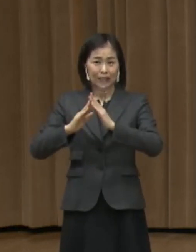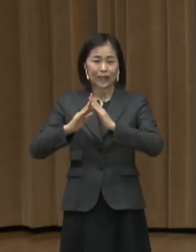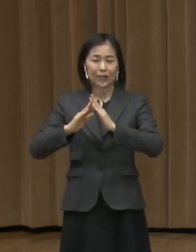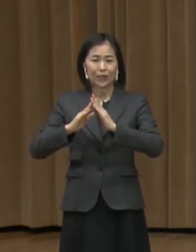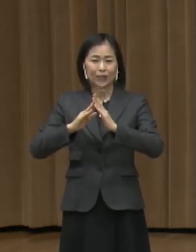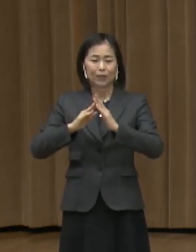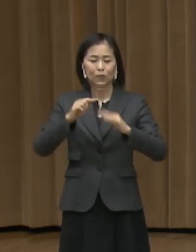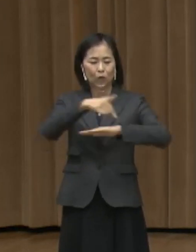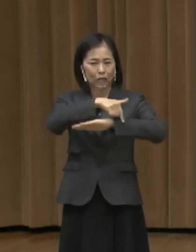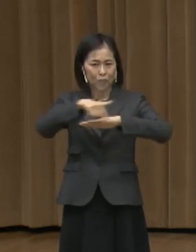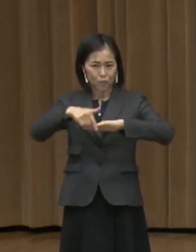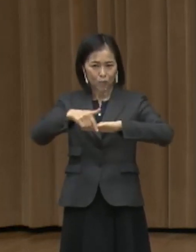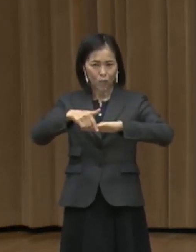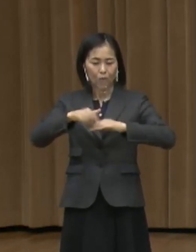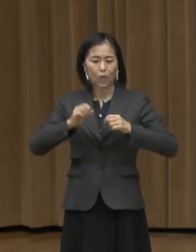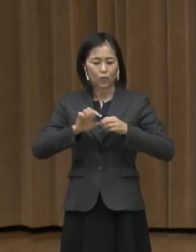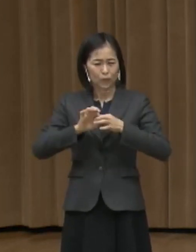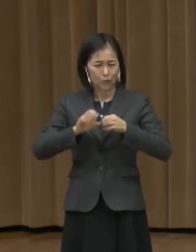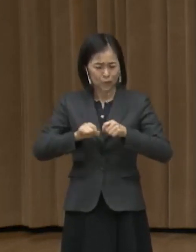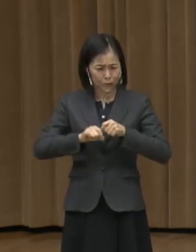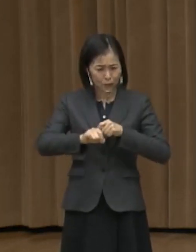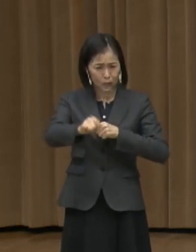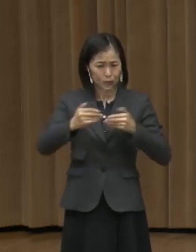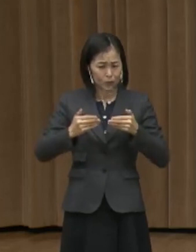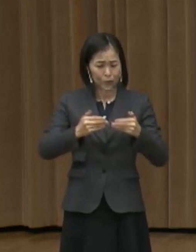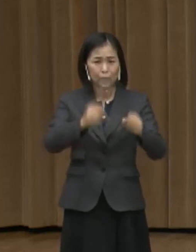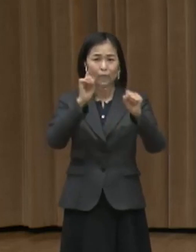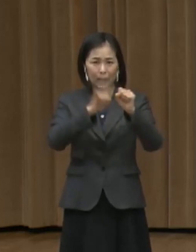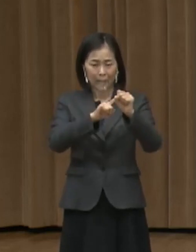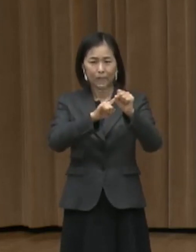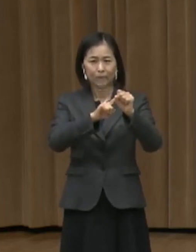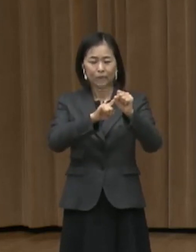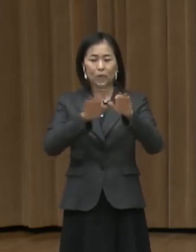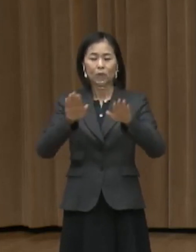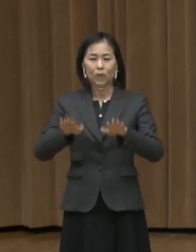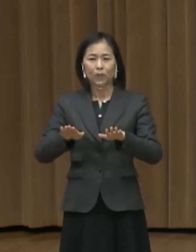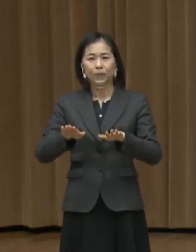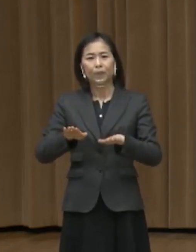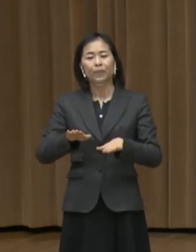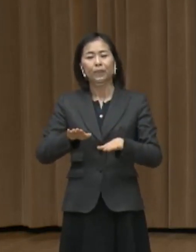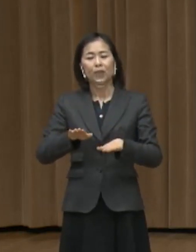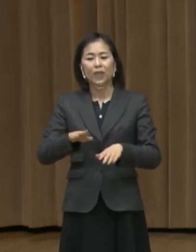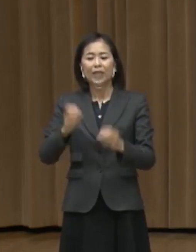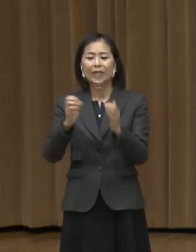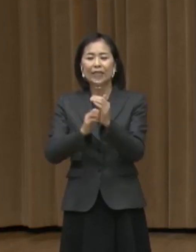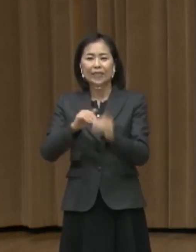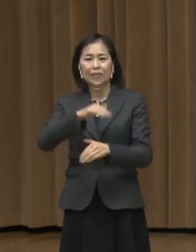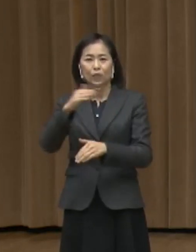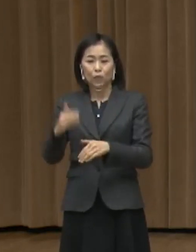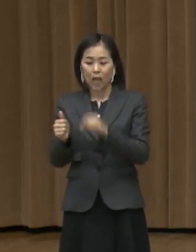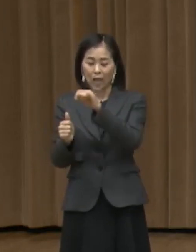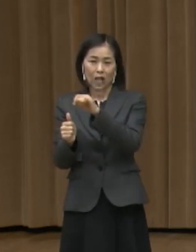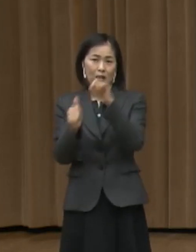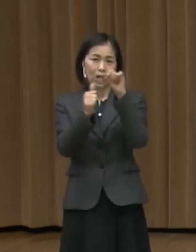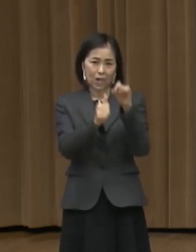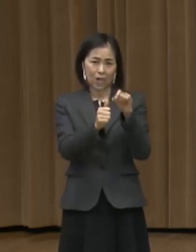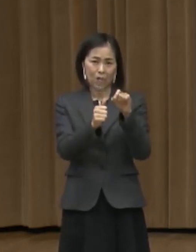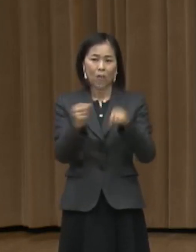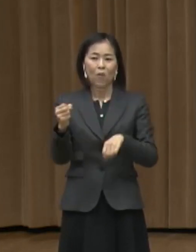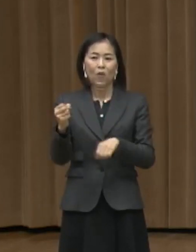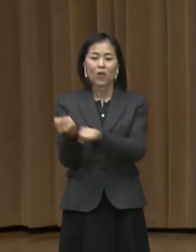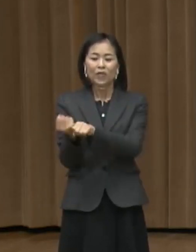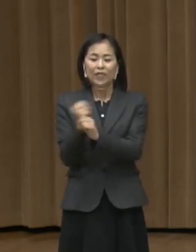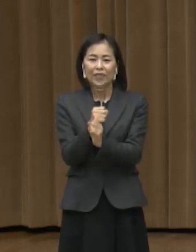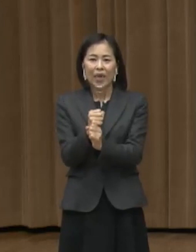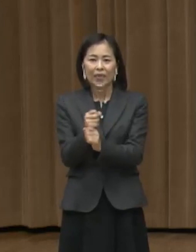を確保するため、定年退職となる環境部参事の石塚智弘を再任用